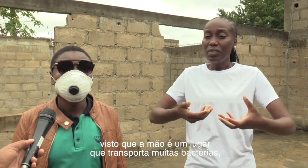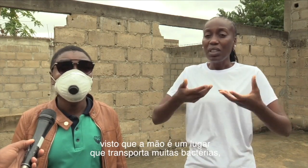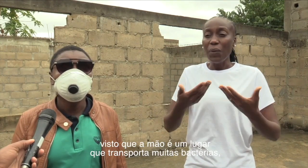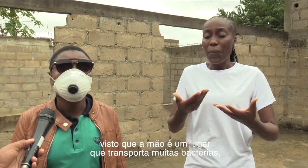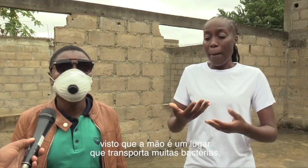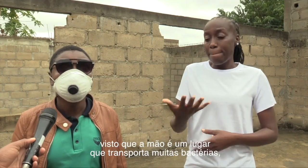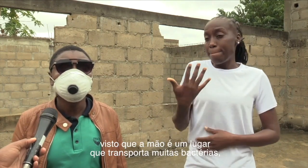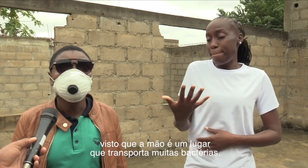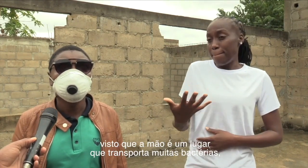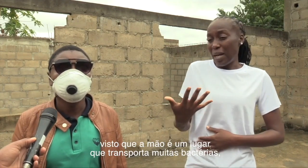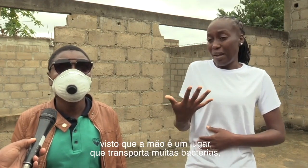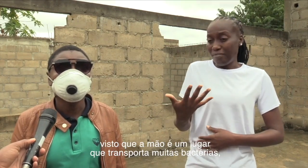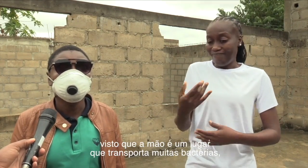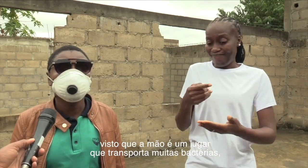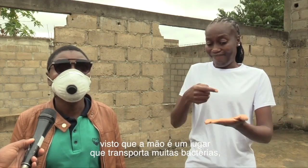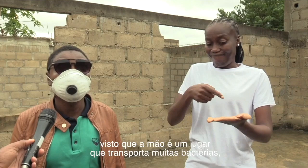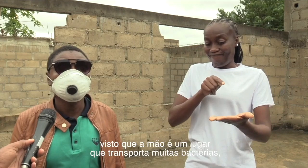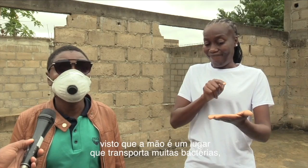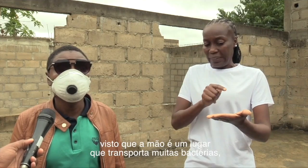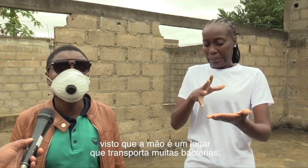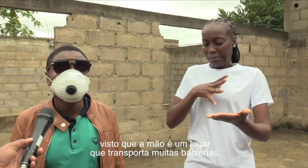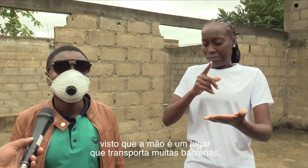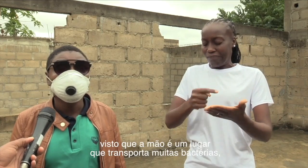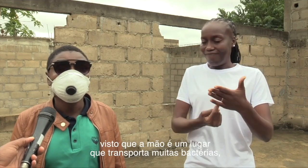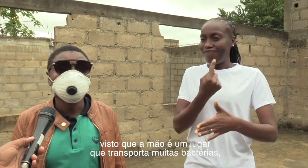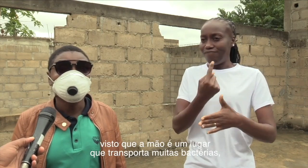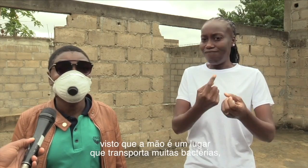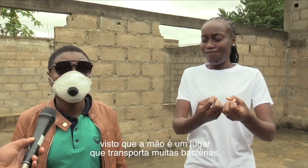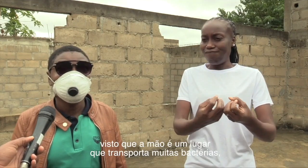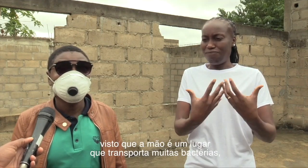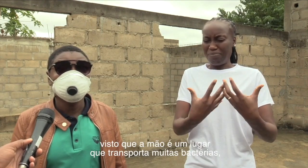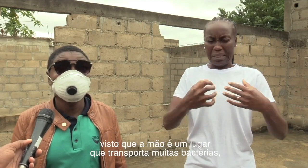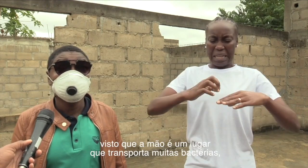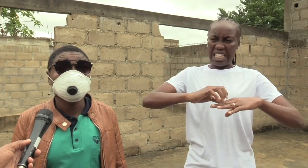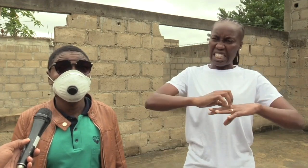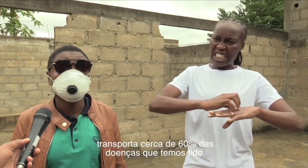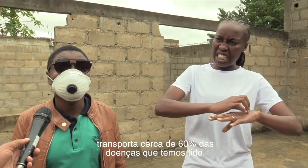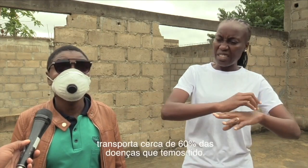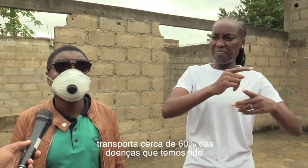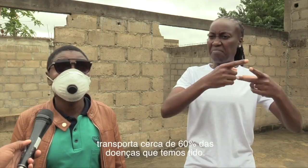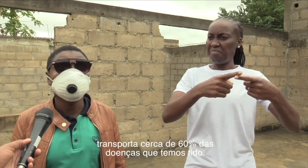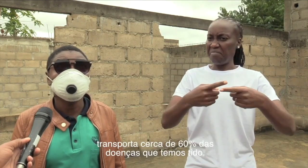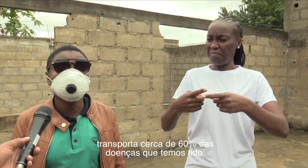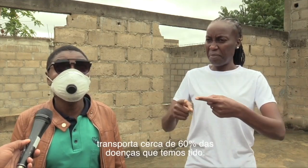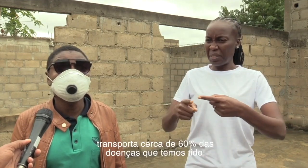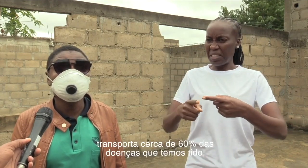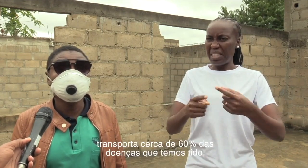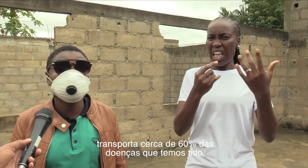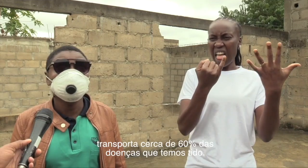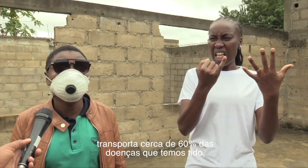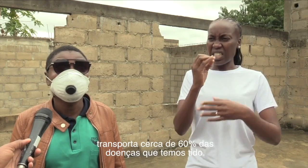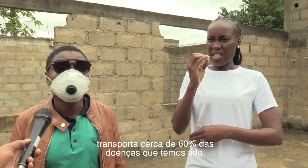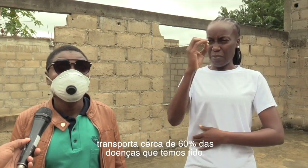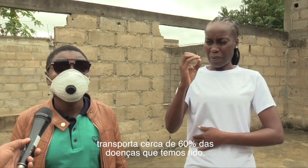a mão é o lugar, vamos lá, que traz consigo muitas bactérias, não é? Transporta cerca de 60